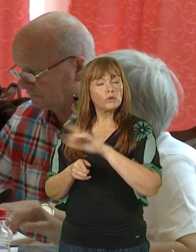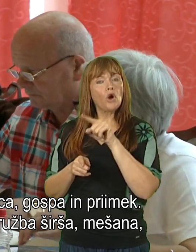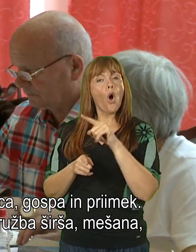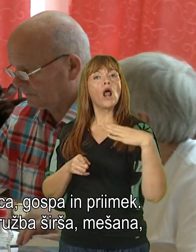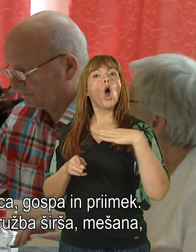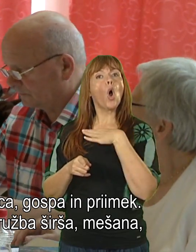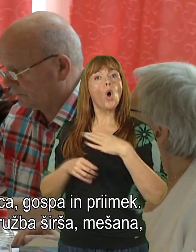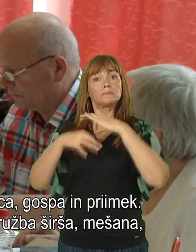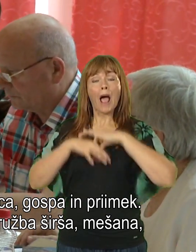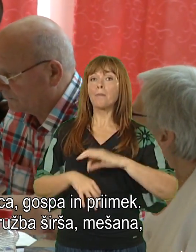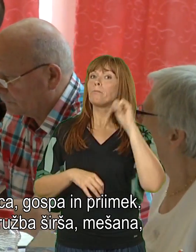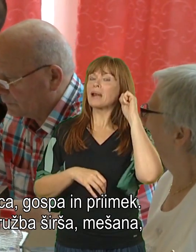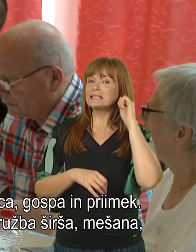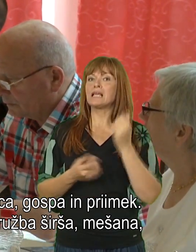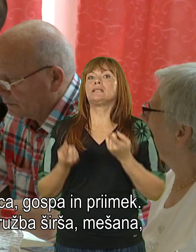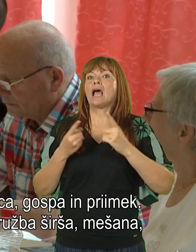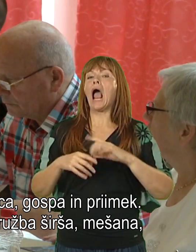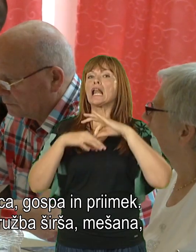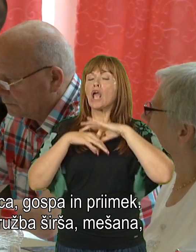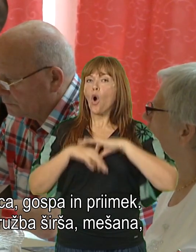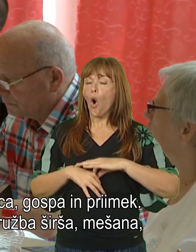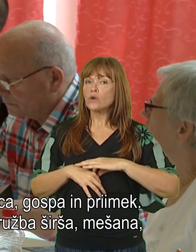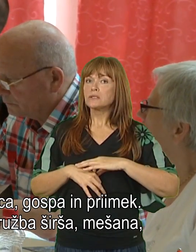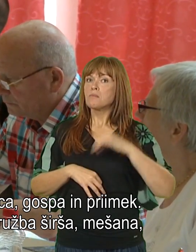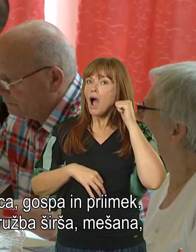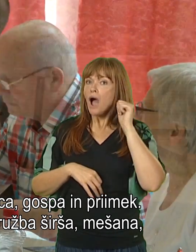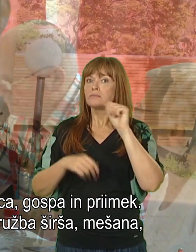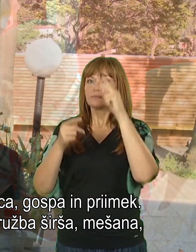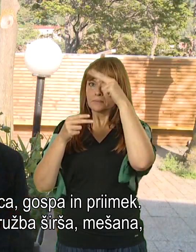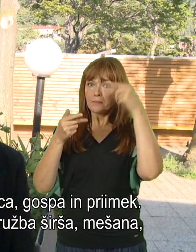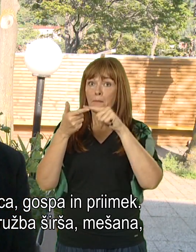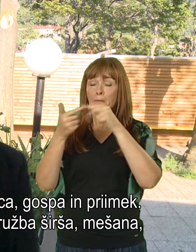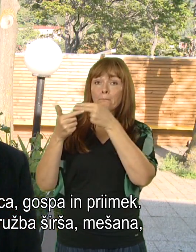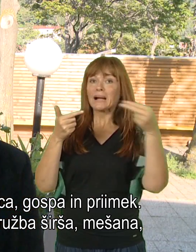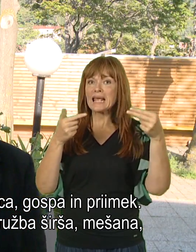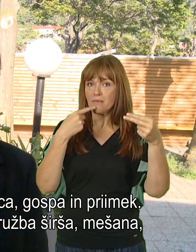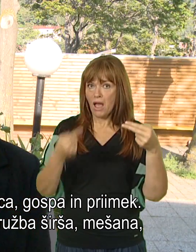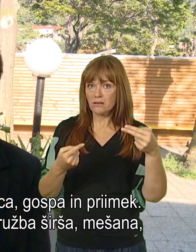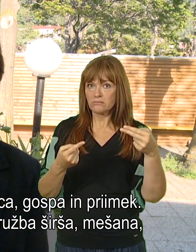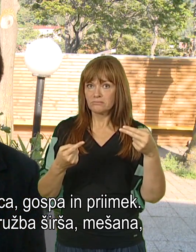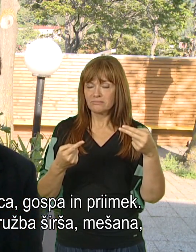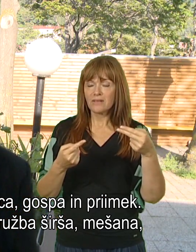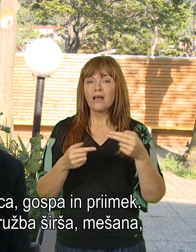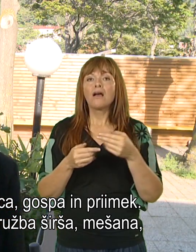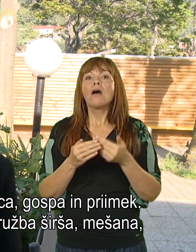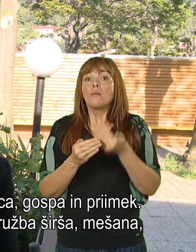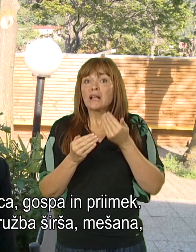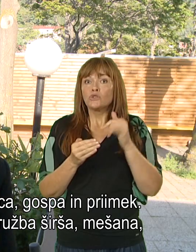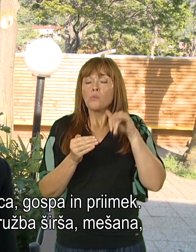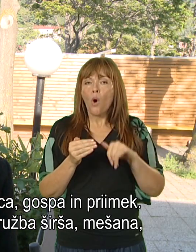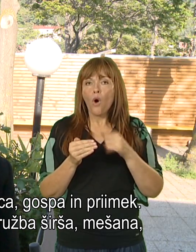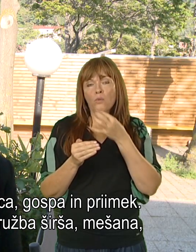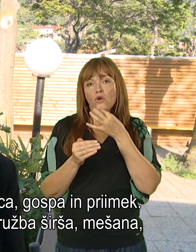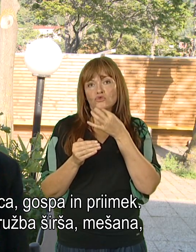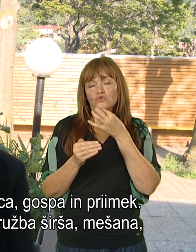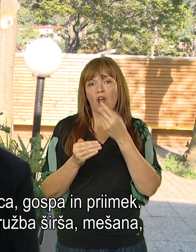je ona gospa predsednica ali gospa in priimek, ne? Predvsem pa mora, kadar